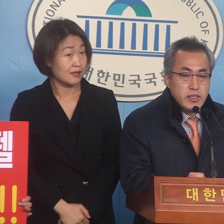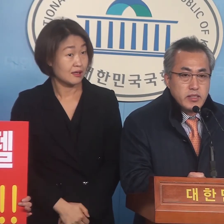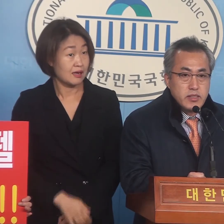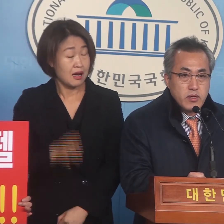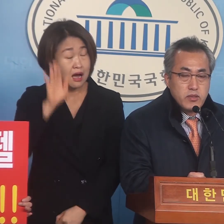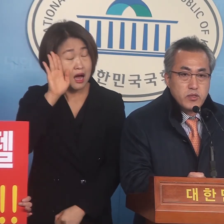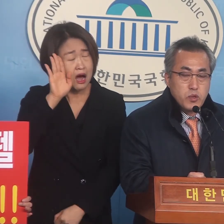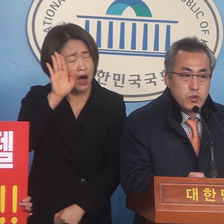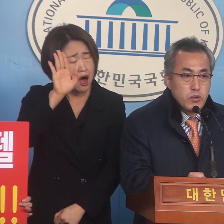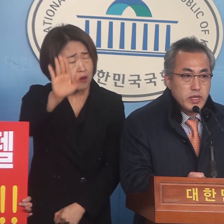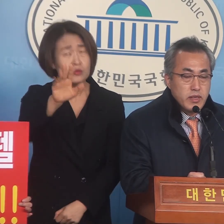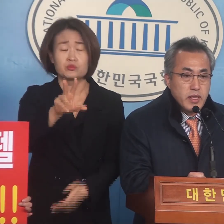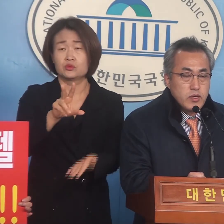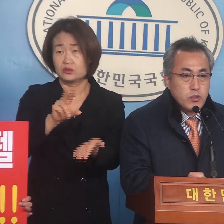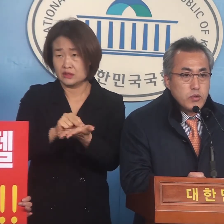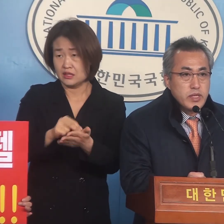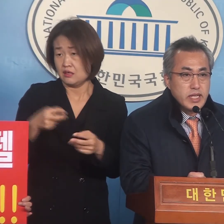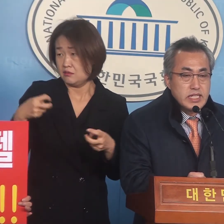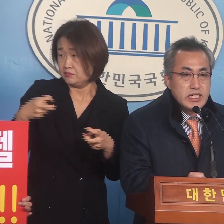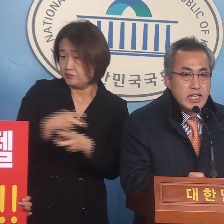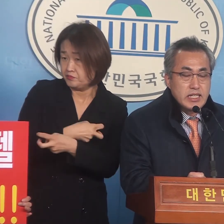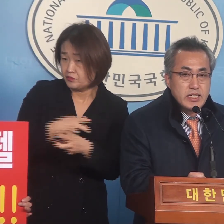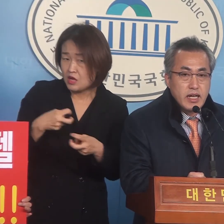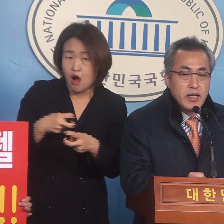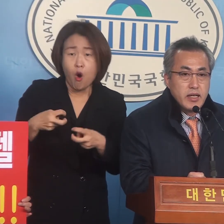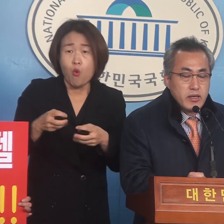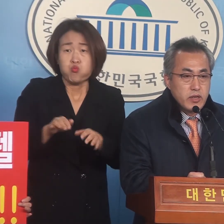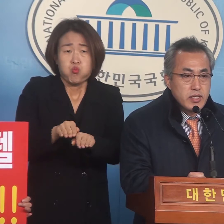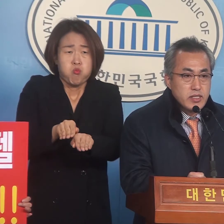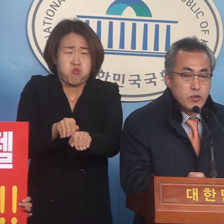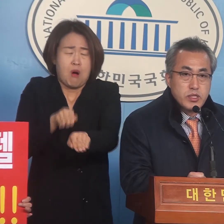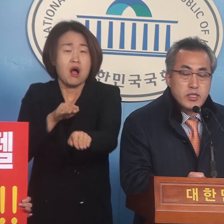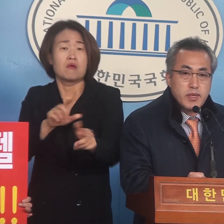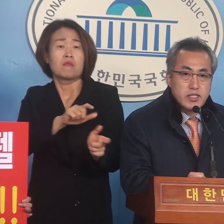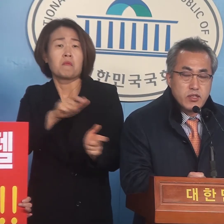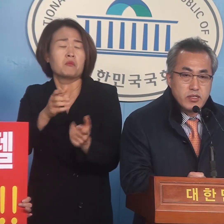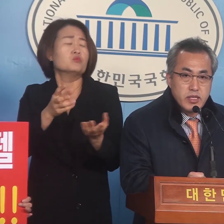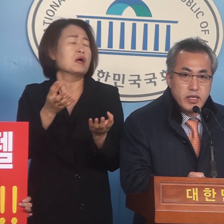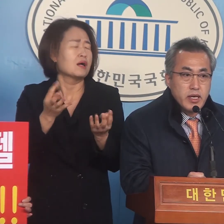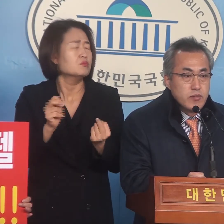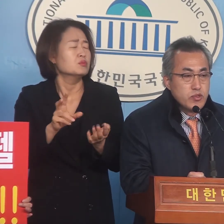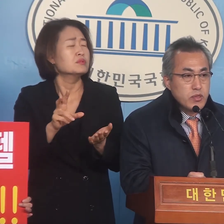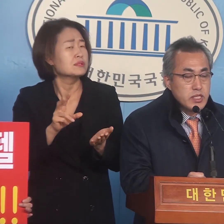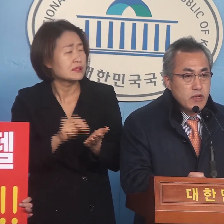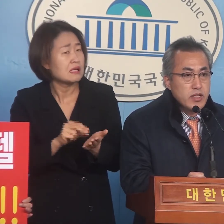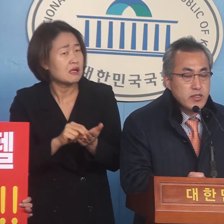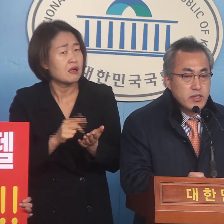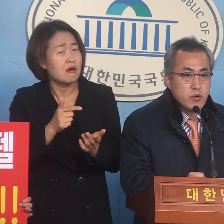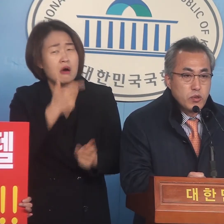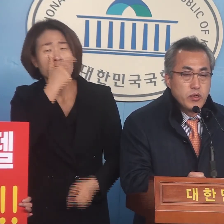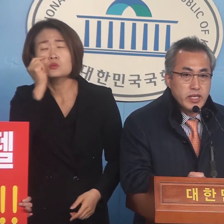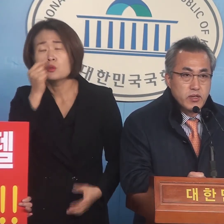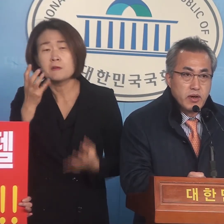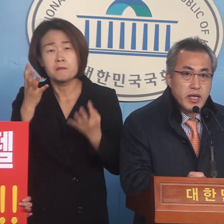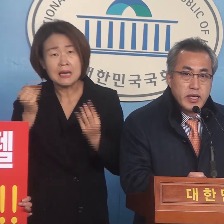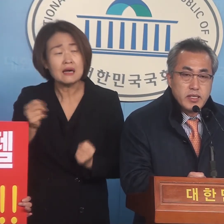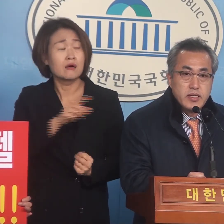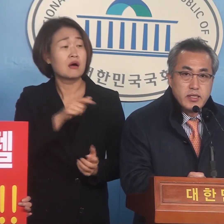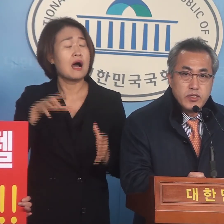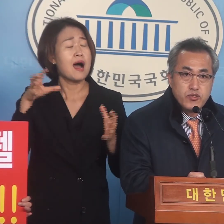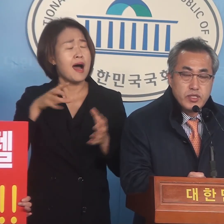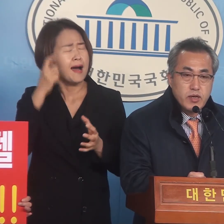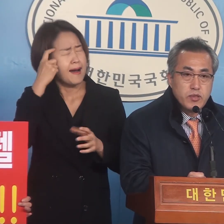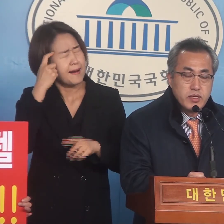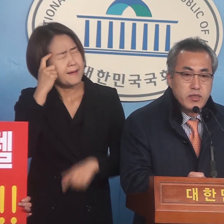향후에 있을 어떤 교통량의 증가라든가 여러 가지 도시기반 시설들이 부족한 상황들을 고려해서